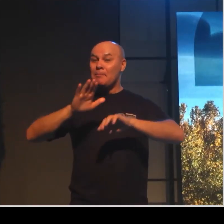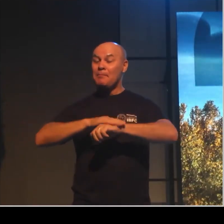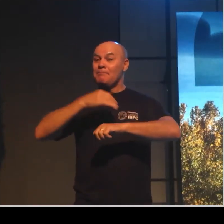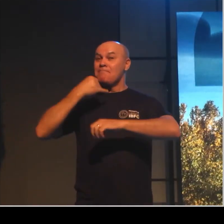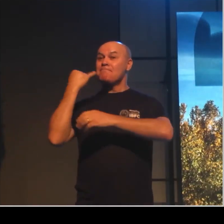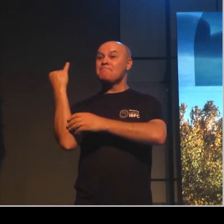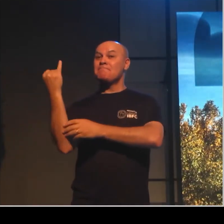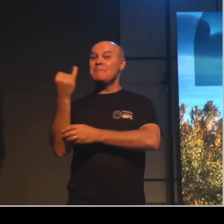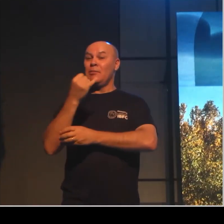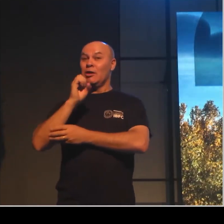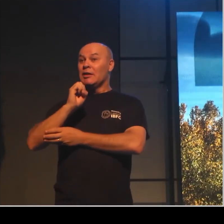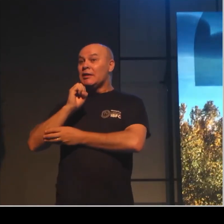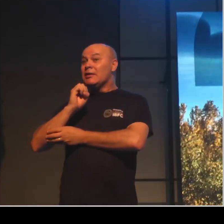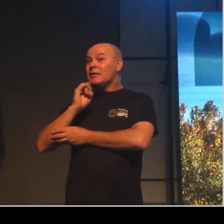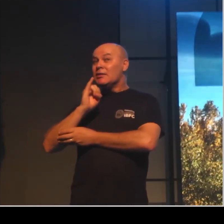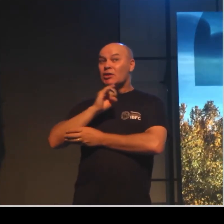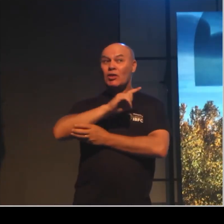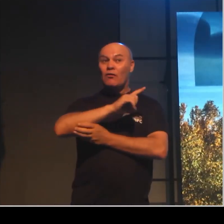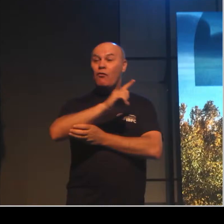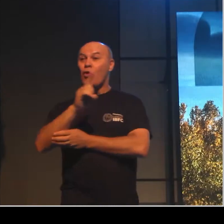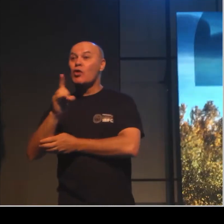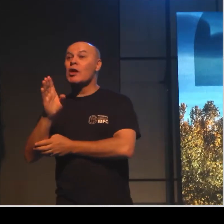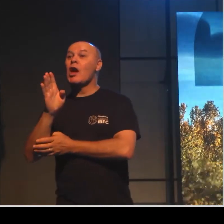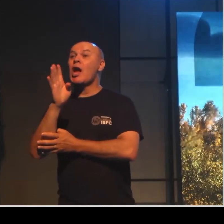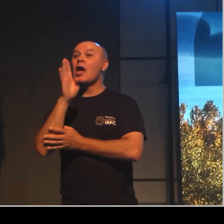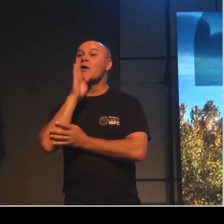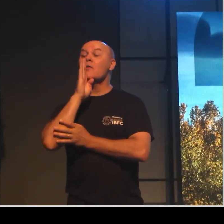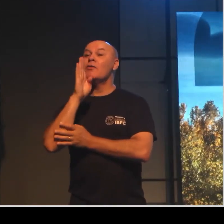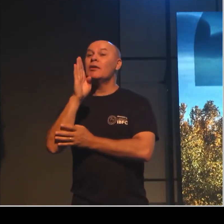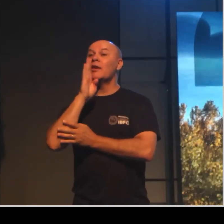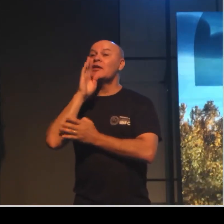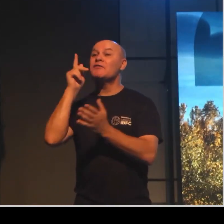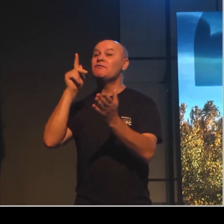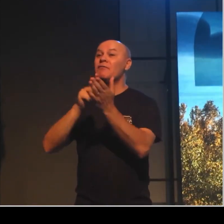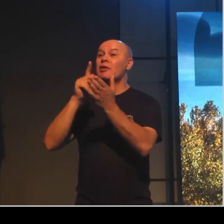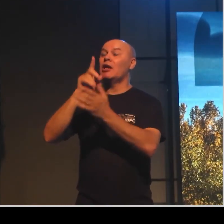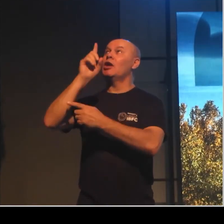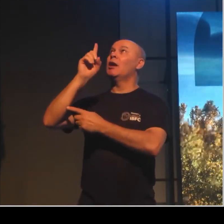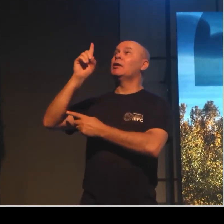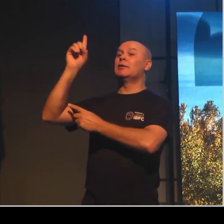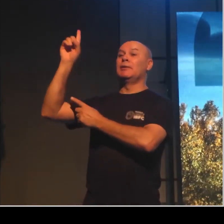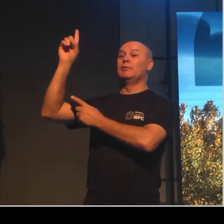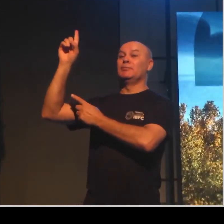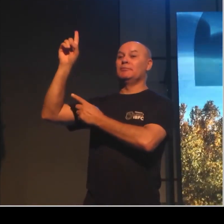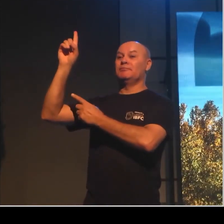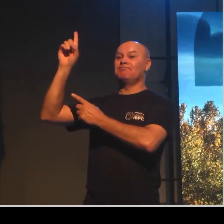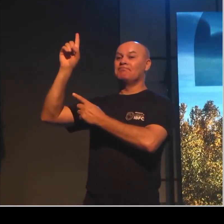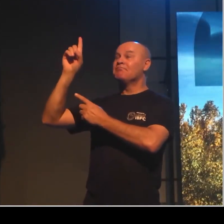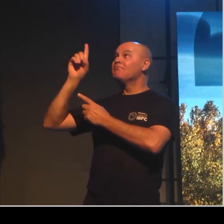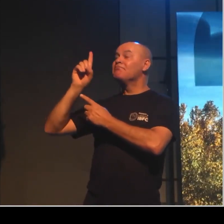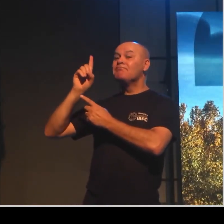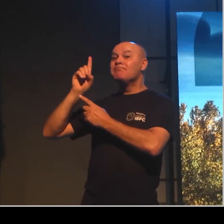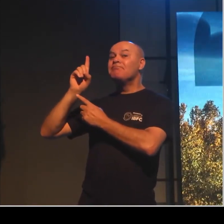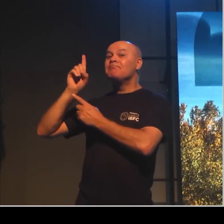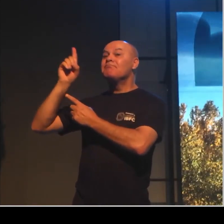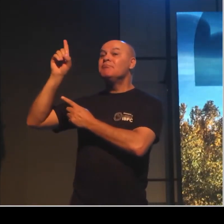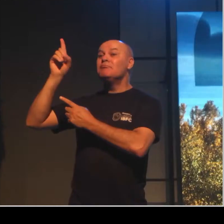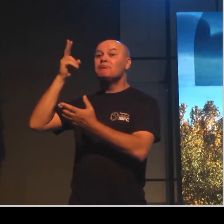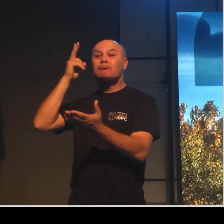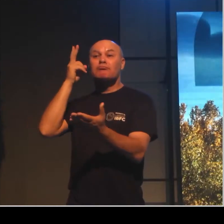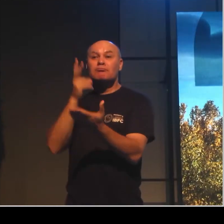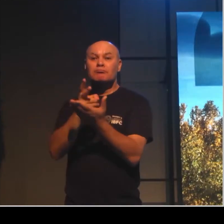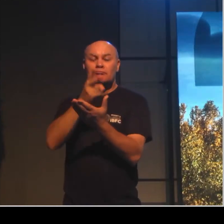você descobre que existe um Deus que nunca escondeu o seu desejo de nos